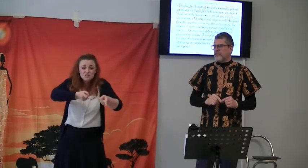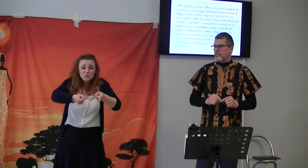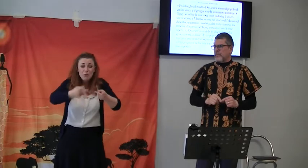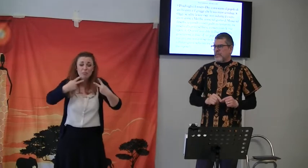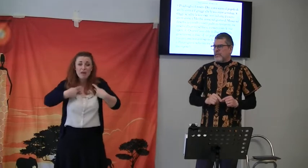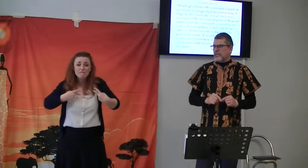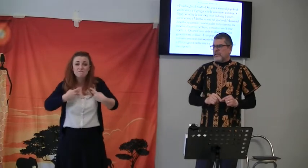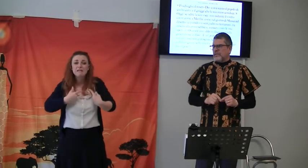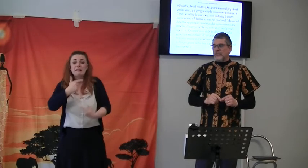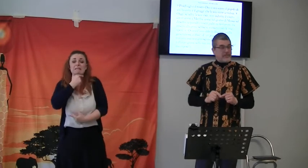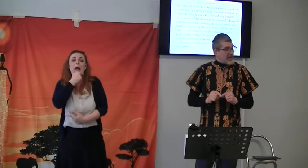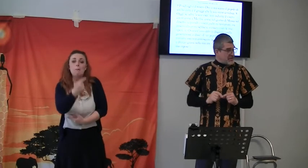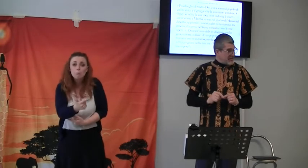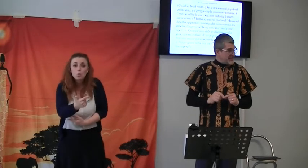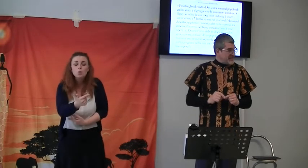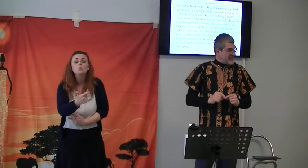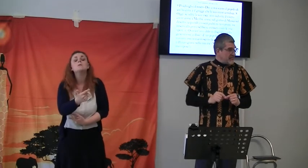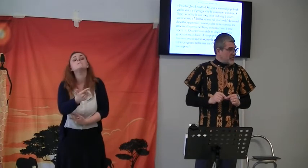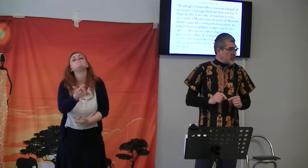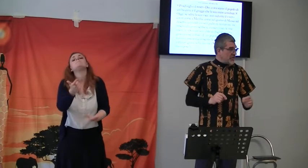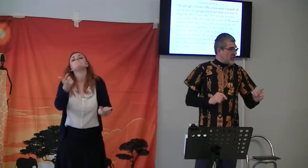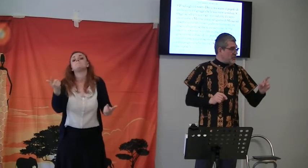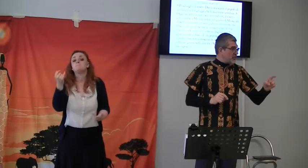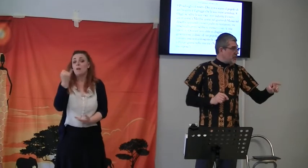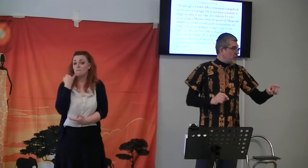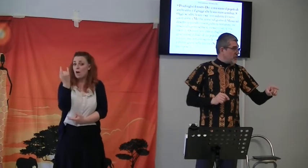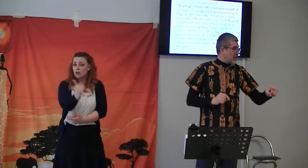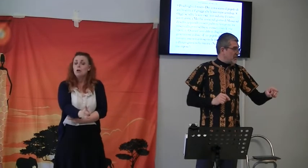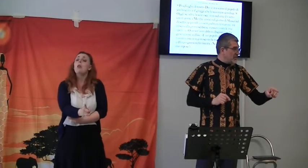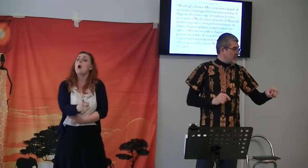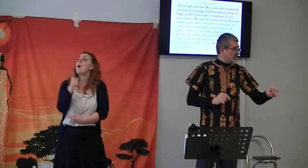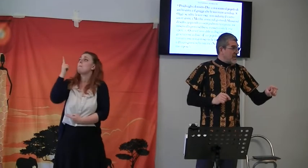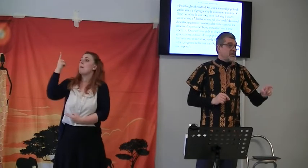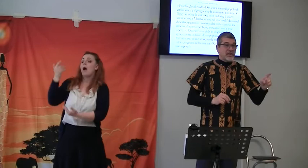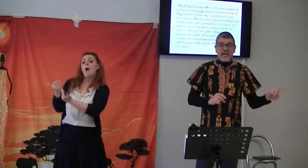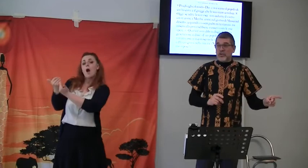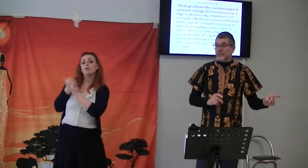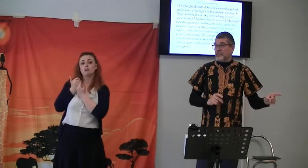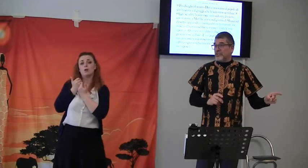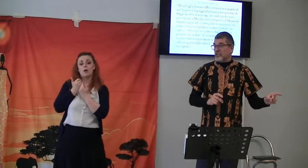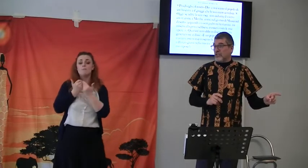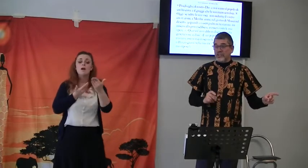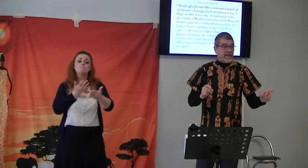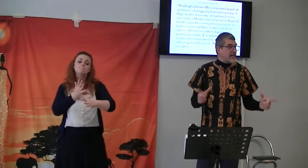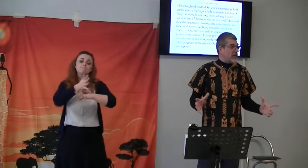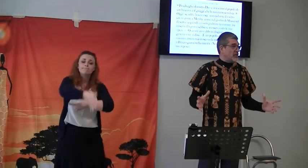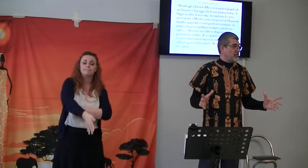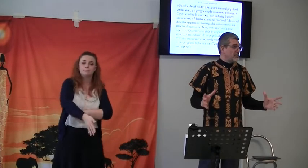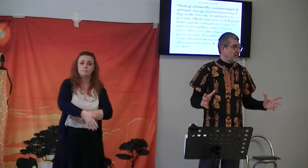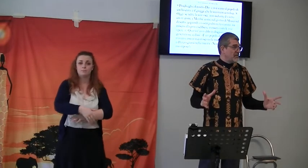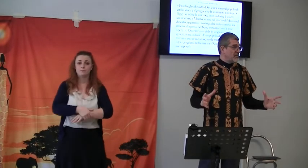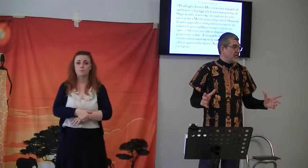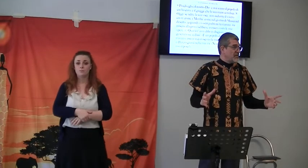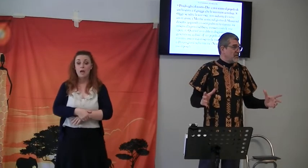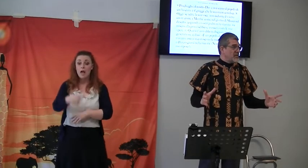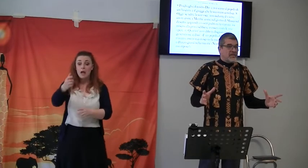piacevoli. Non è facile, ma solo se hai lo Spirito di Dio lo puoi fare. E se non hai ancora lo Spirito di Dio, chiedilo.